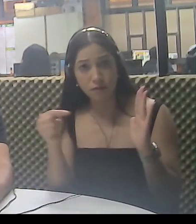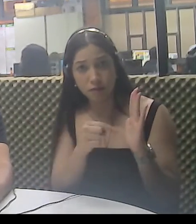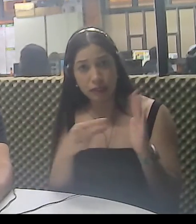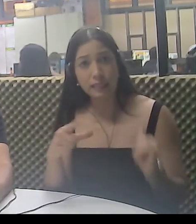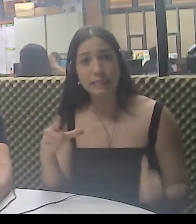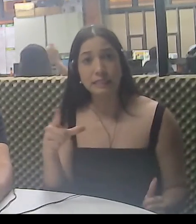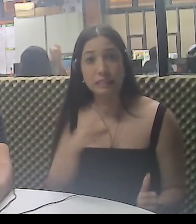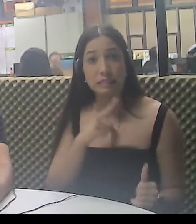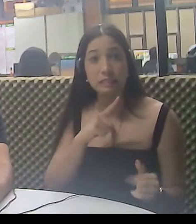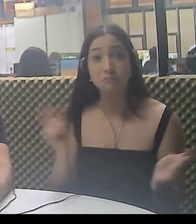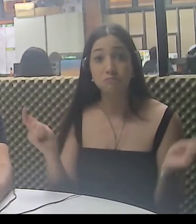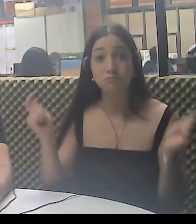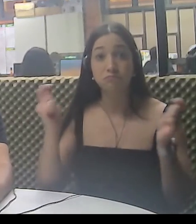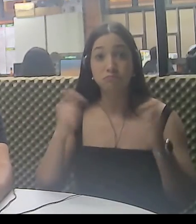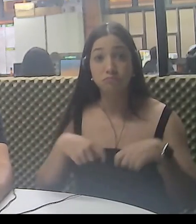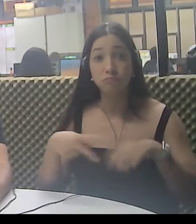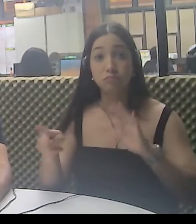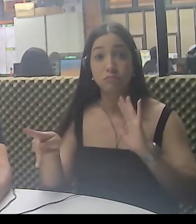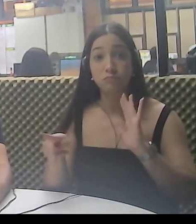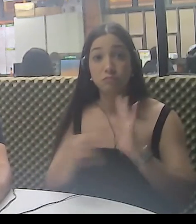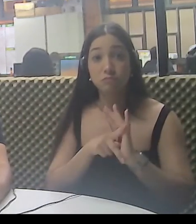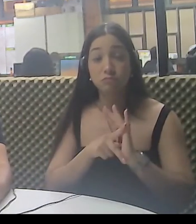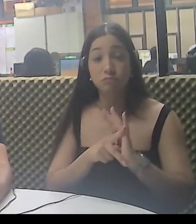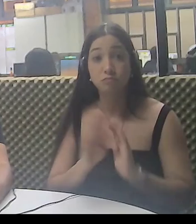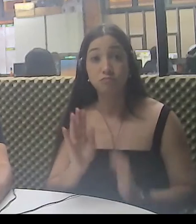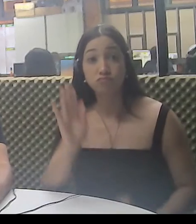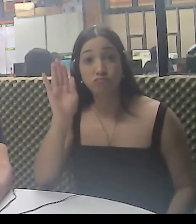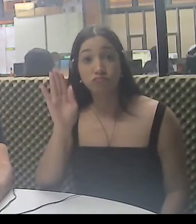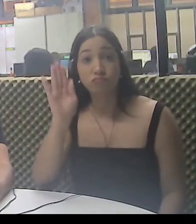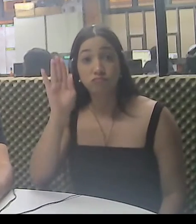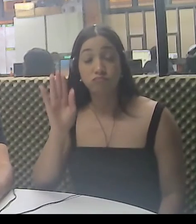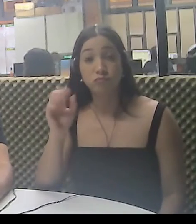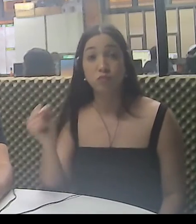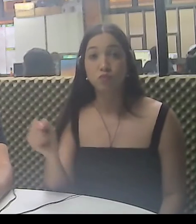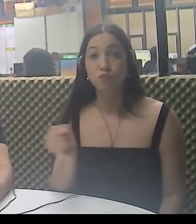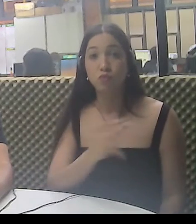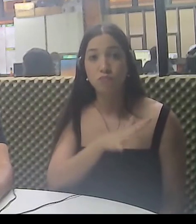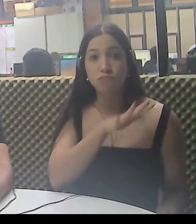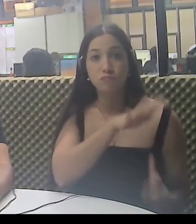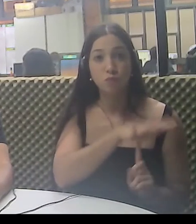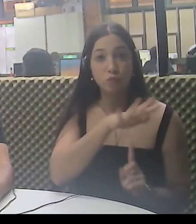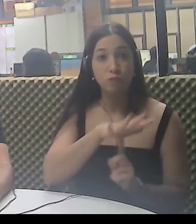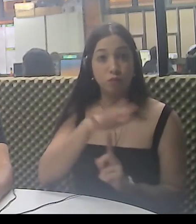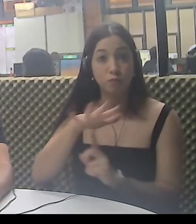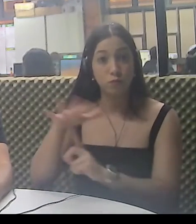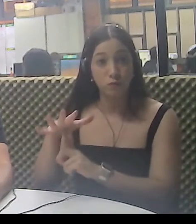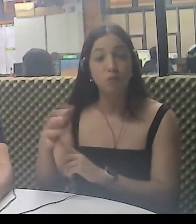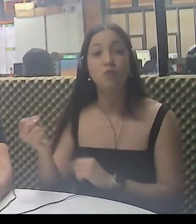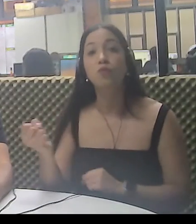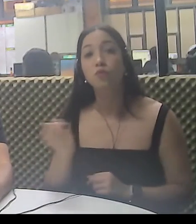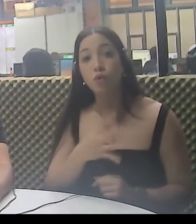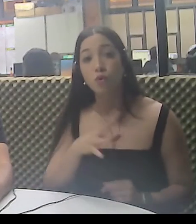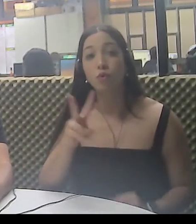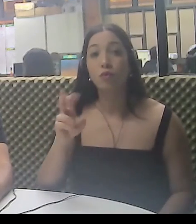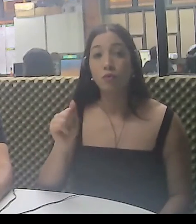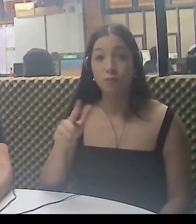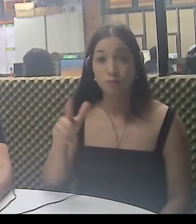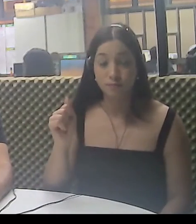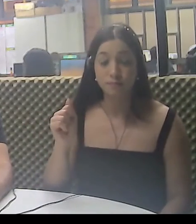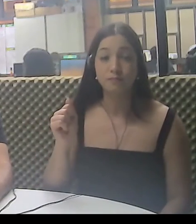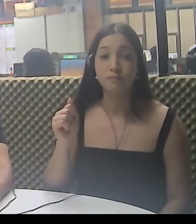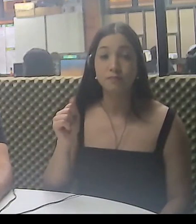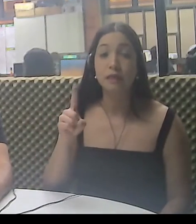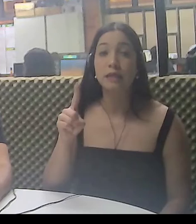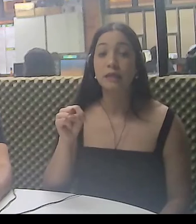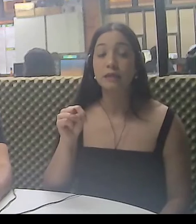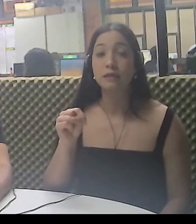a possibilidade de se candidatar para novas feiras, novas vagas, ele